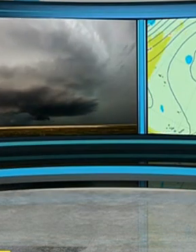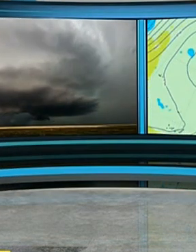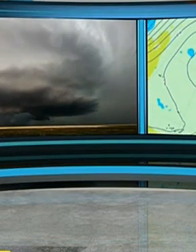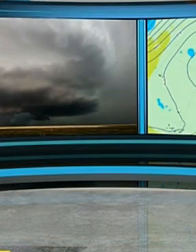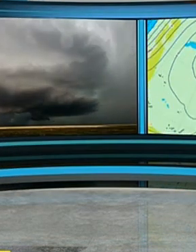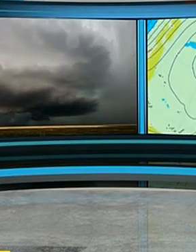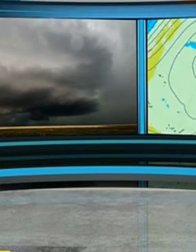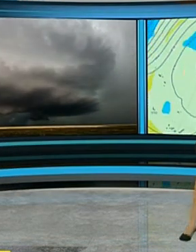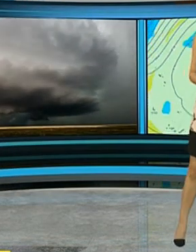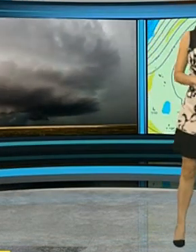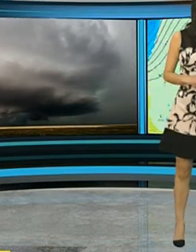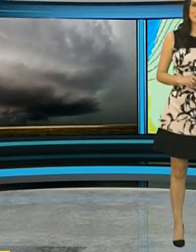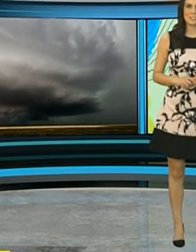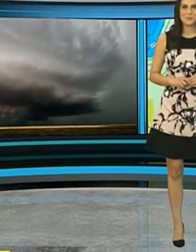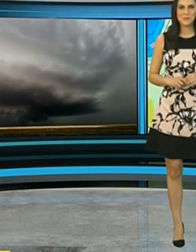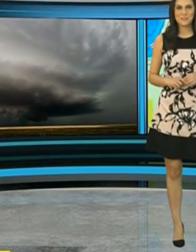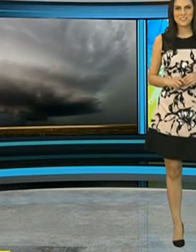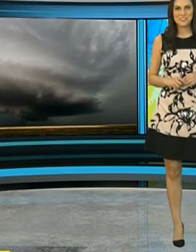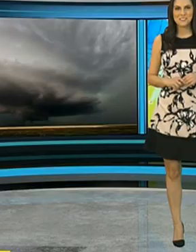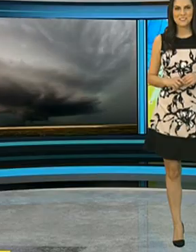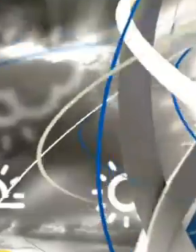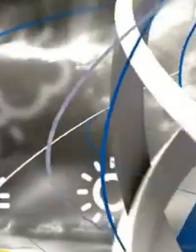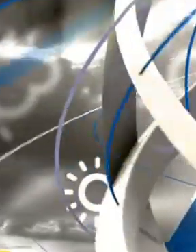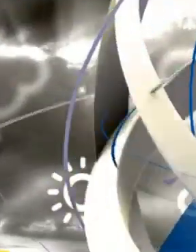un buon proseguimento in compagnia di Antenna 3.